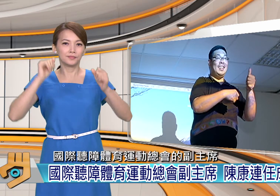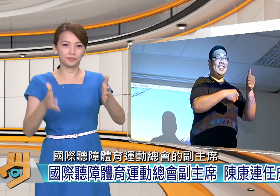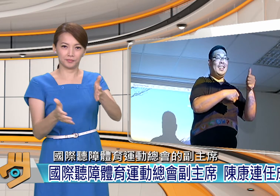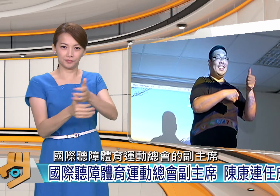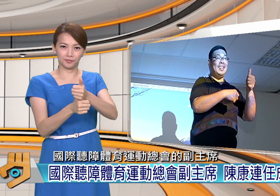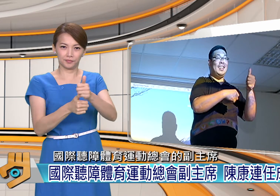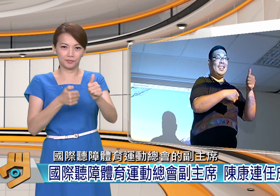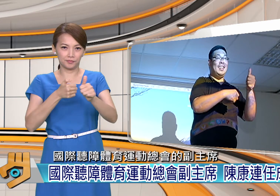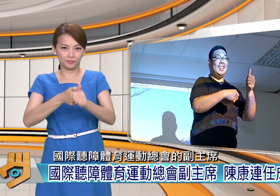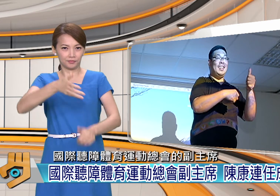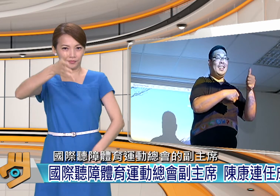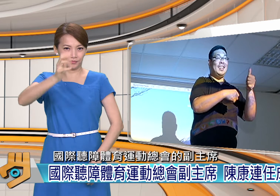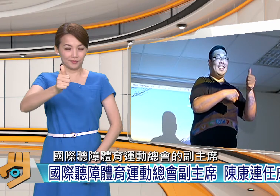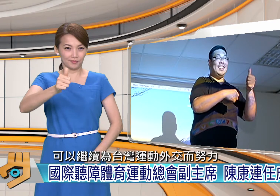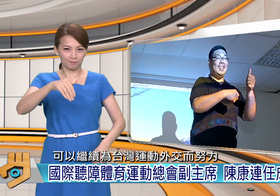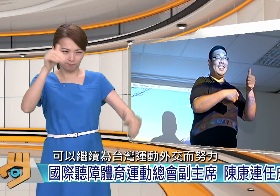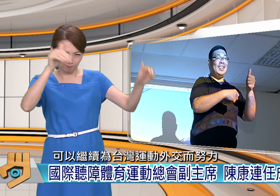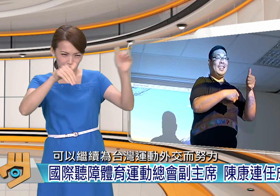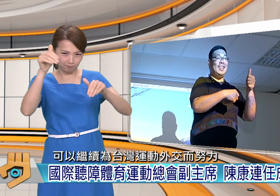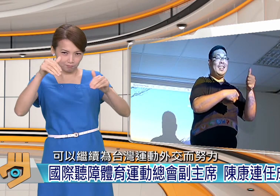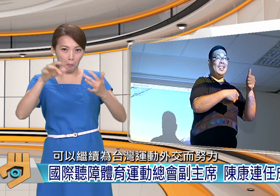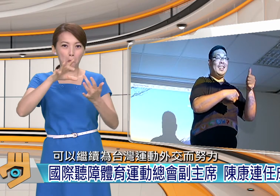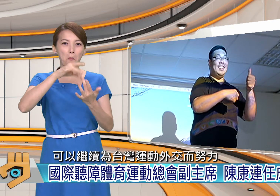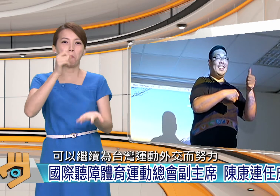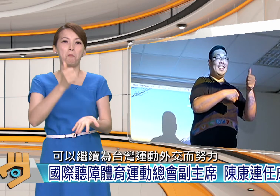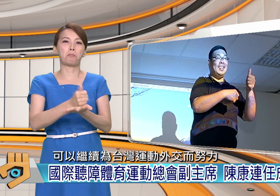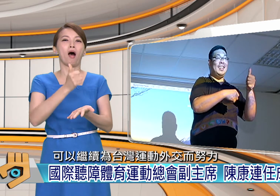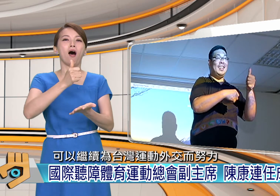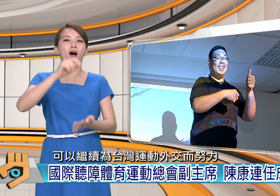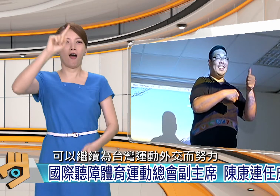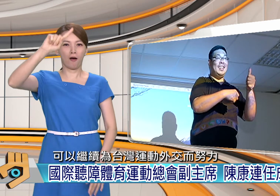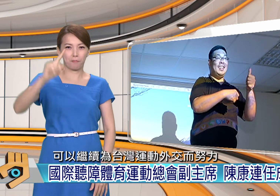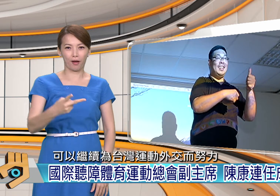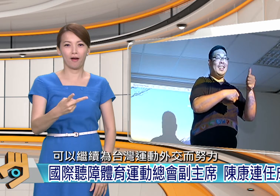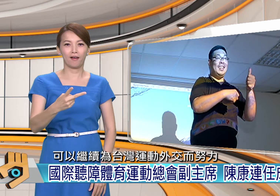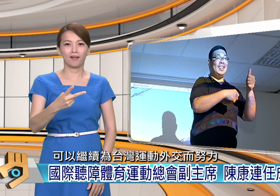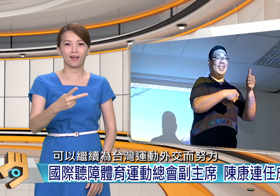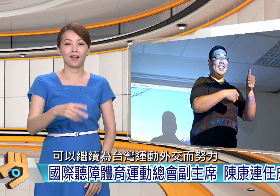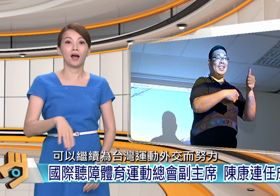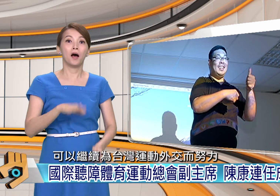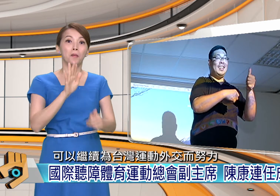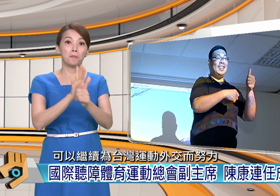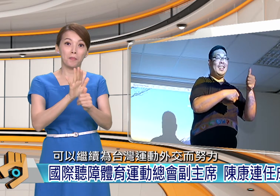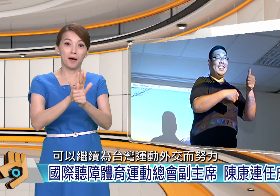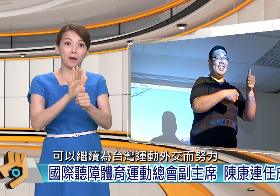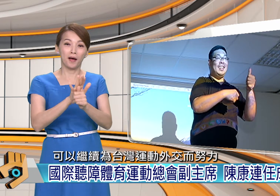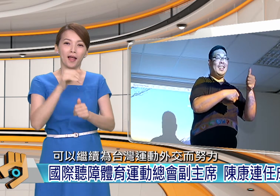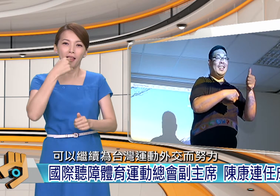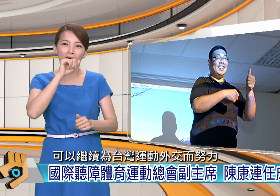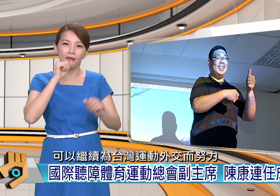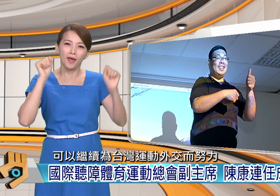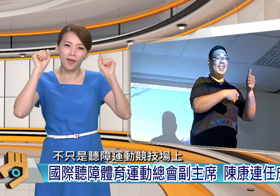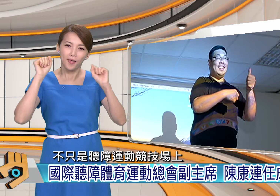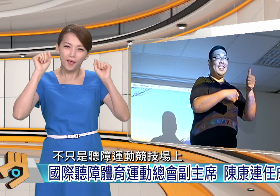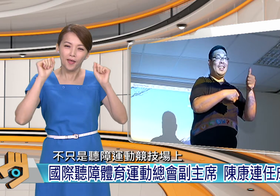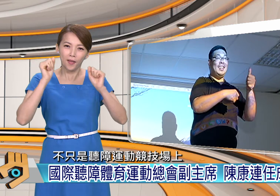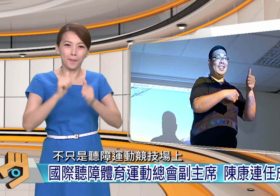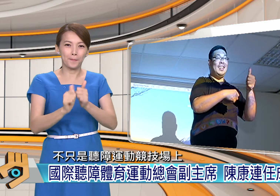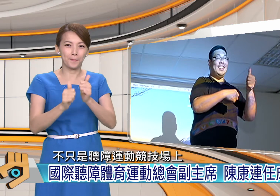总会的副主席，可以继续为台湾运动外交而努力。不只是听障运